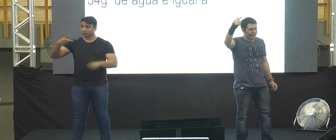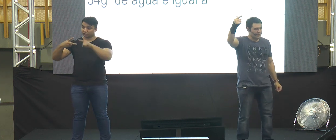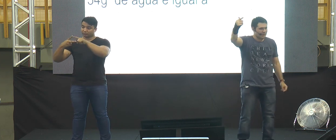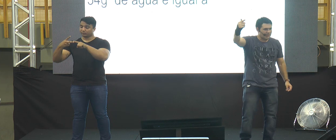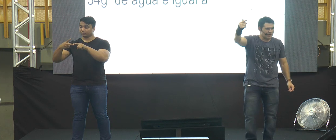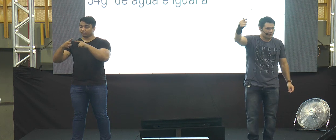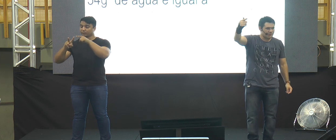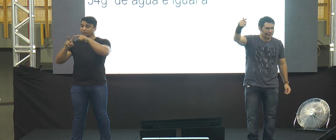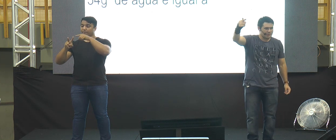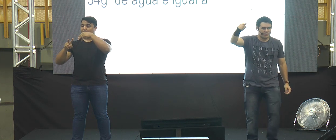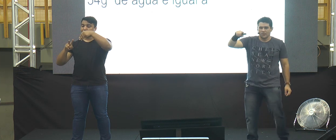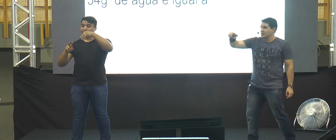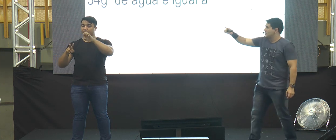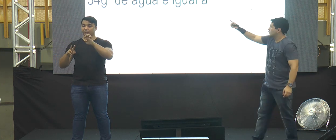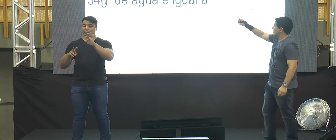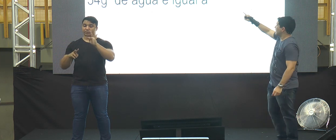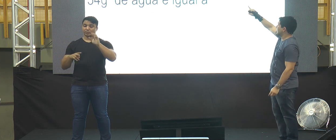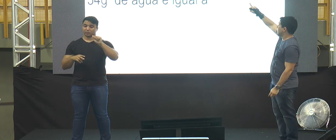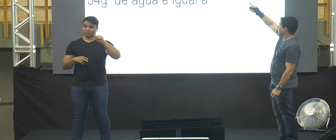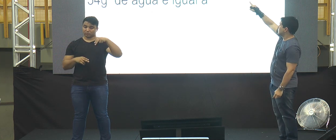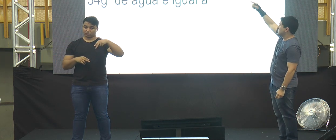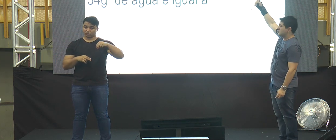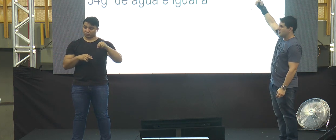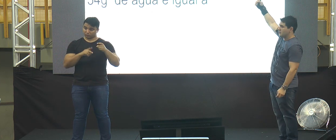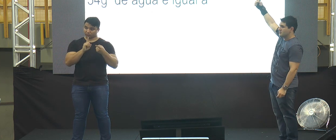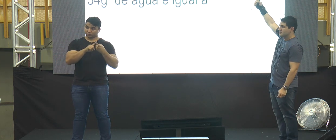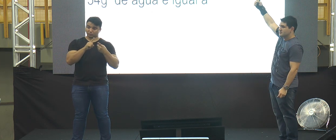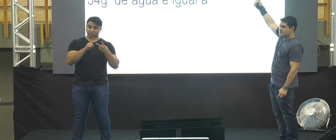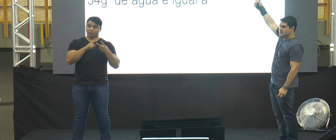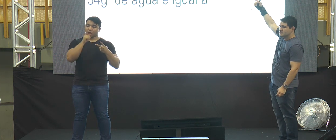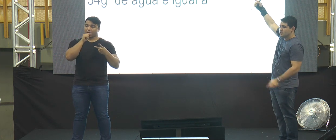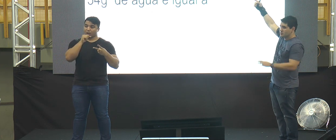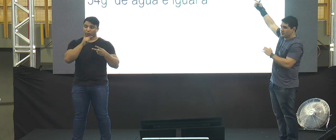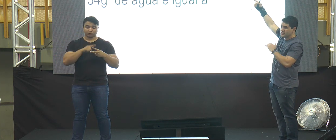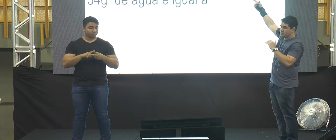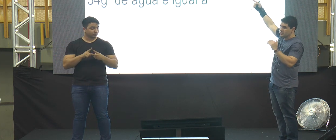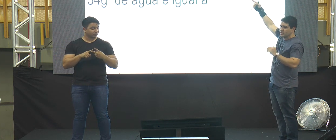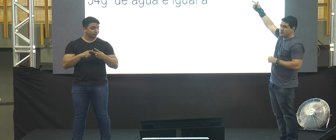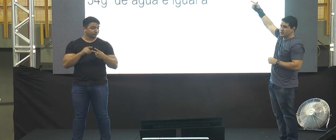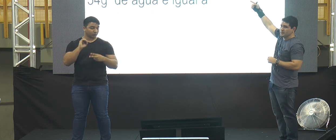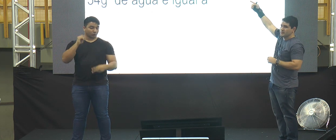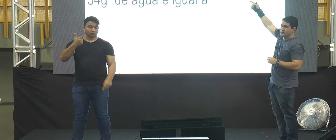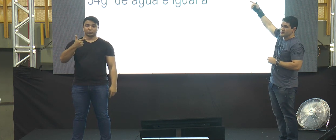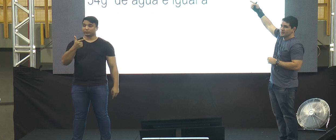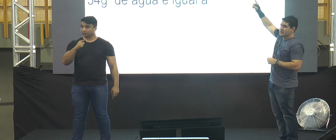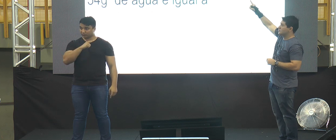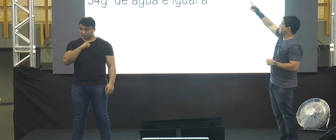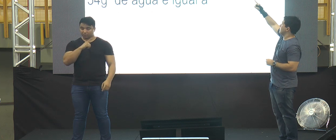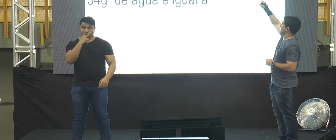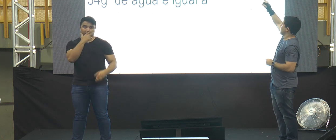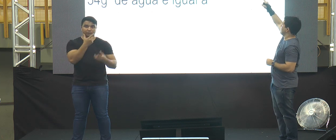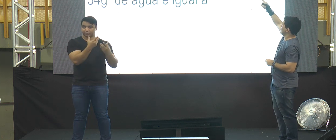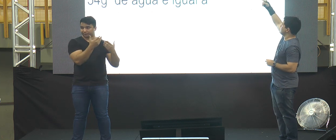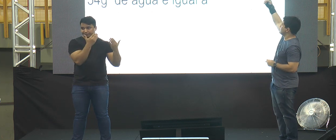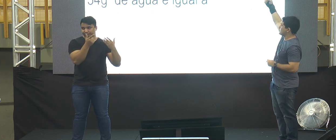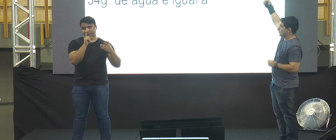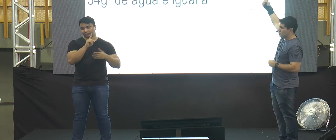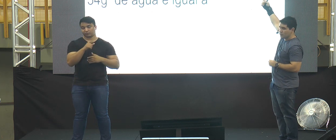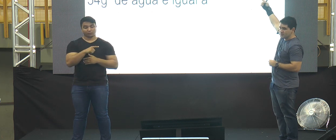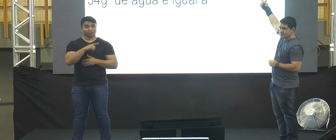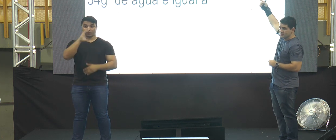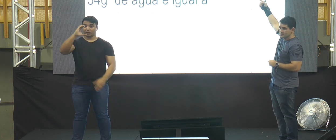e água. Tu tá vendo que aparece o oxigênio? Tu não vai se importar com ele. Tu tá vendo que